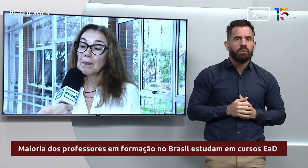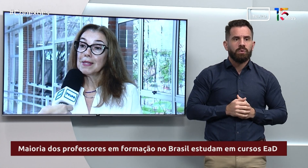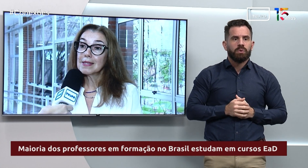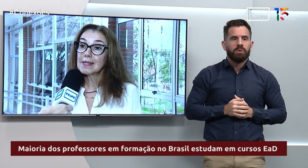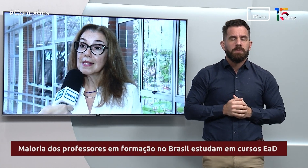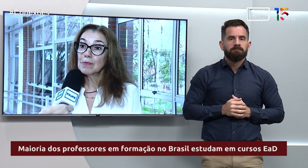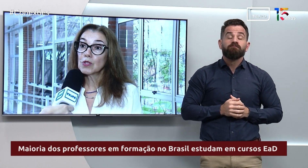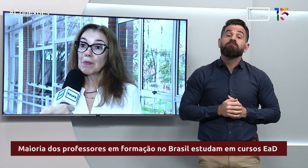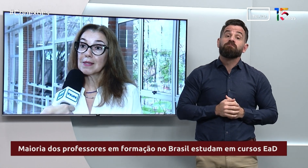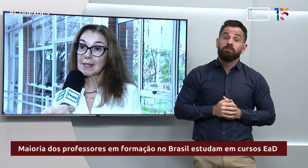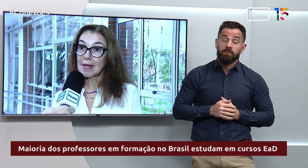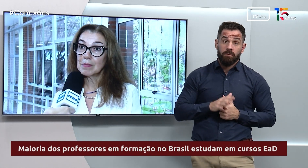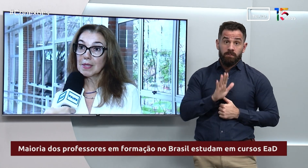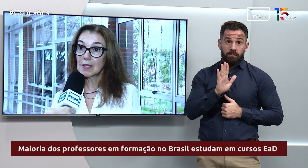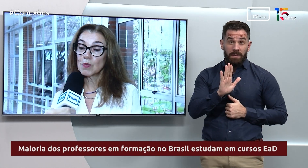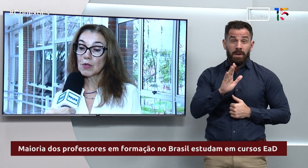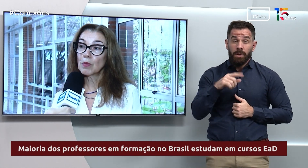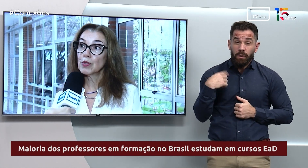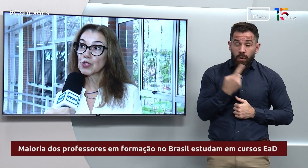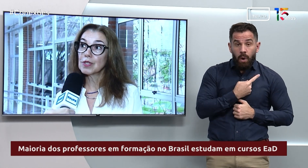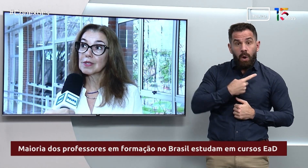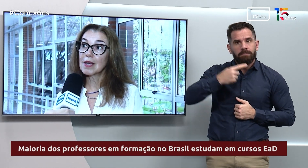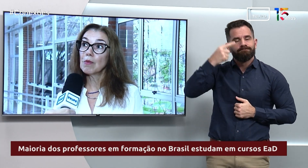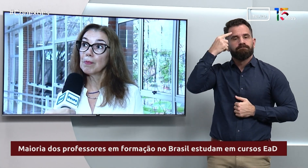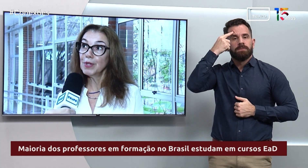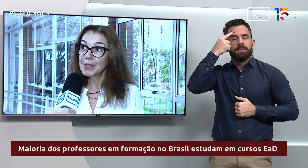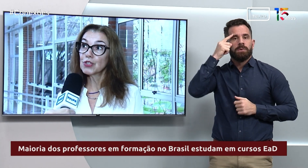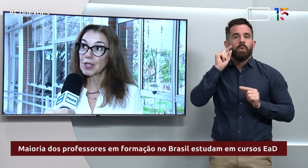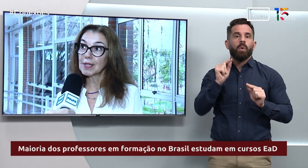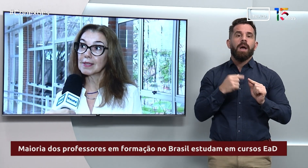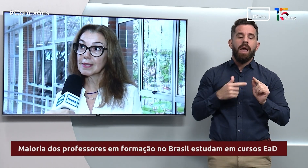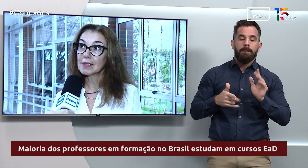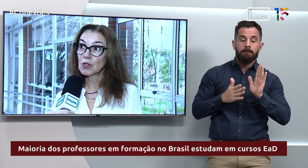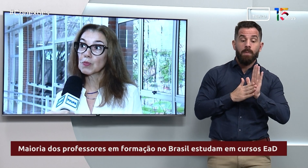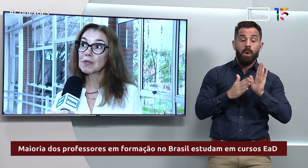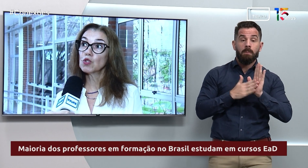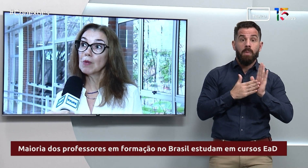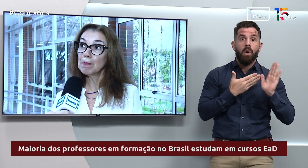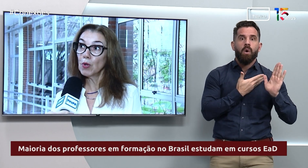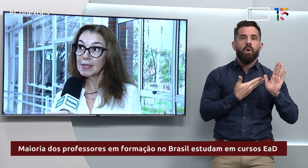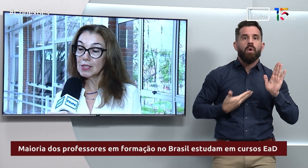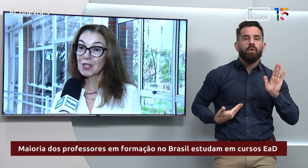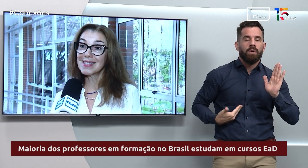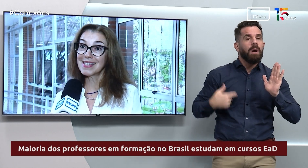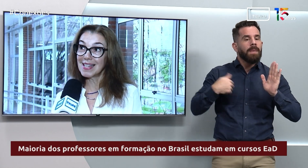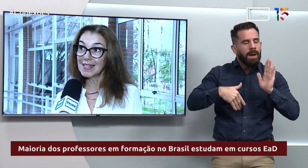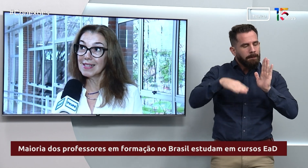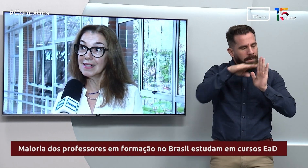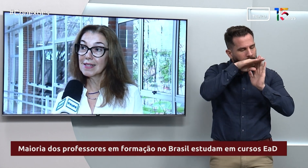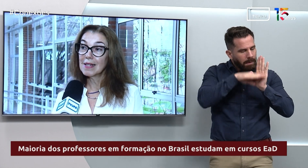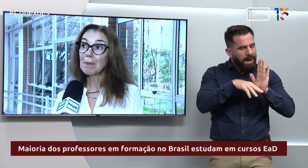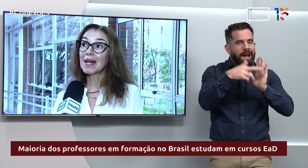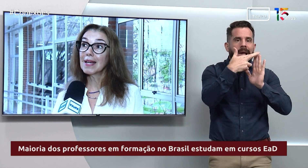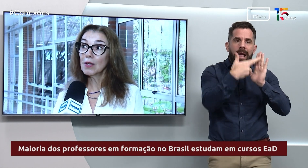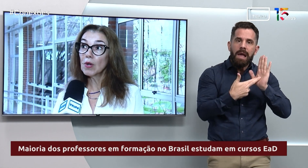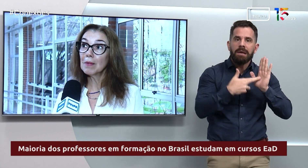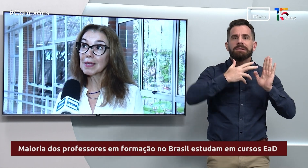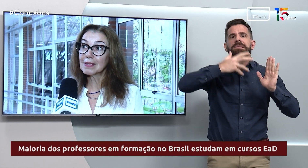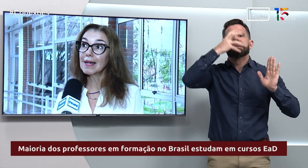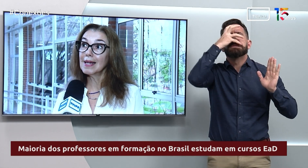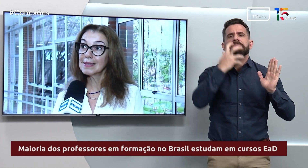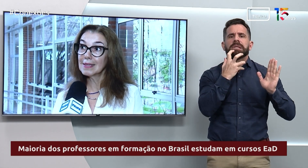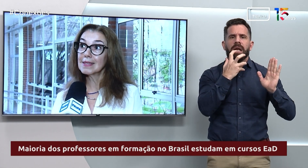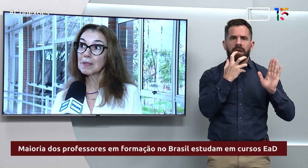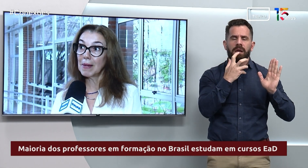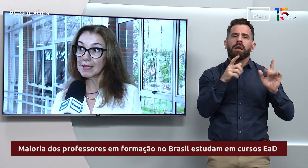O que precisamos pensar mesmo é, como eu disse, é uma política. Nós precisamos de uma política séria para